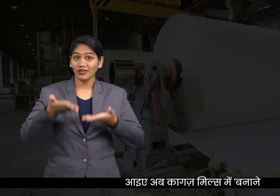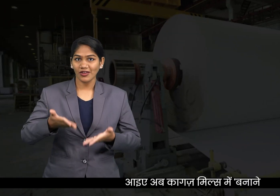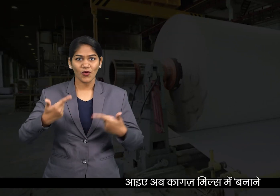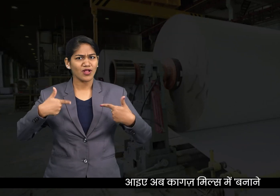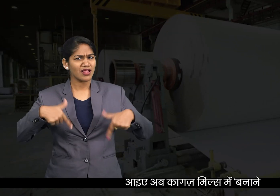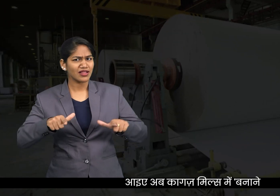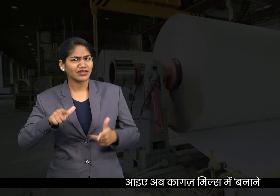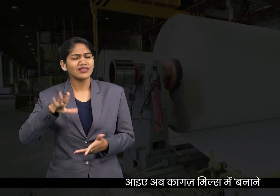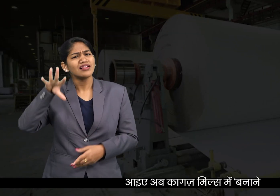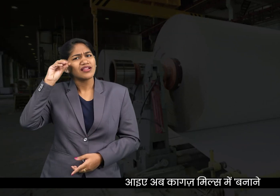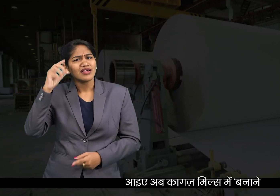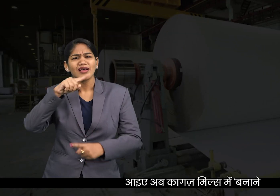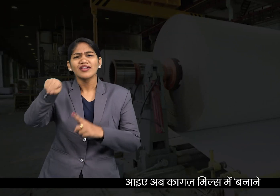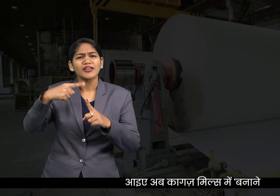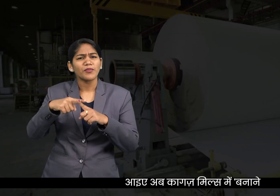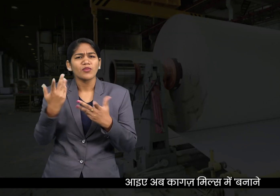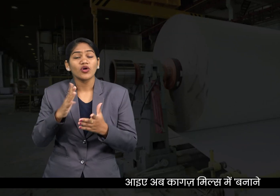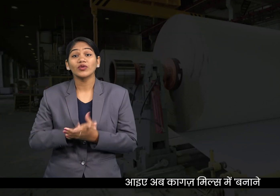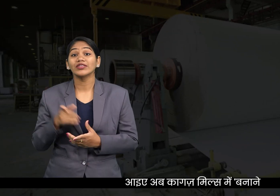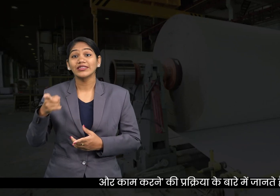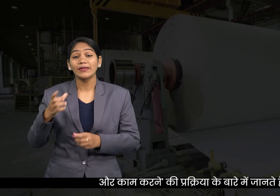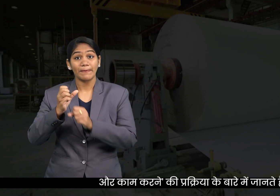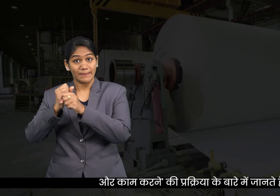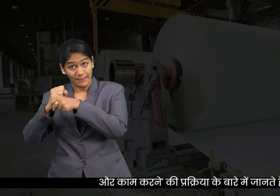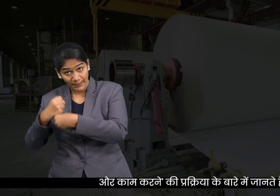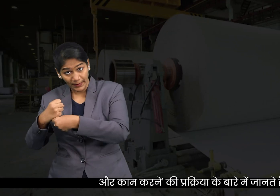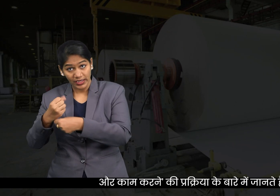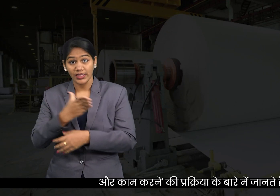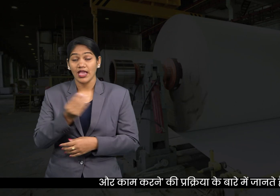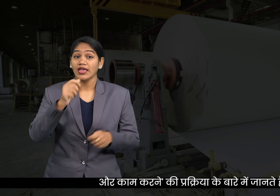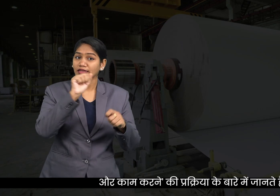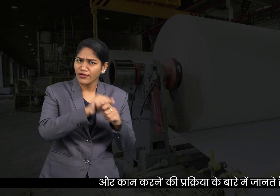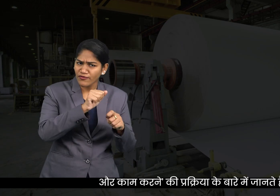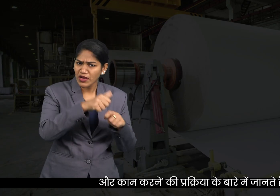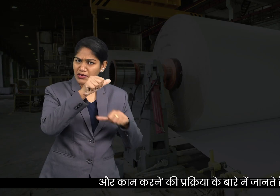आइए अब कागज मिल में बनाने और काम करने की